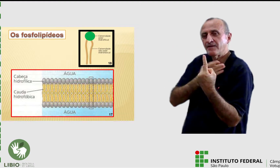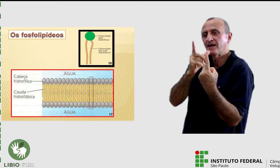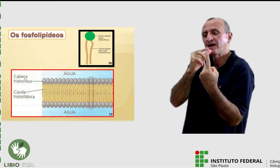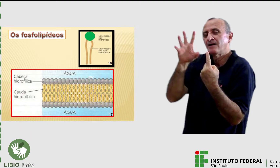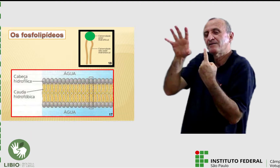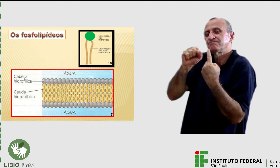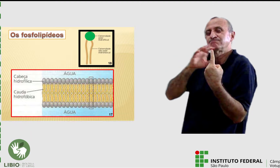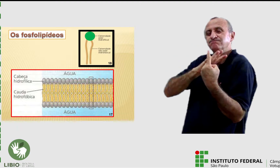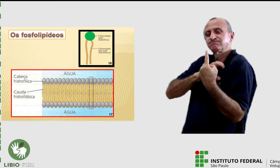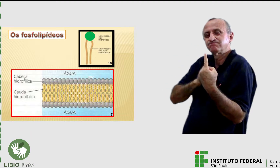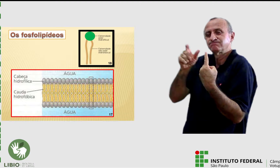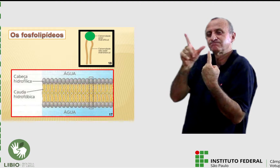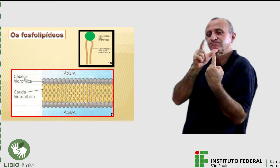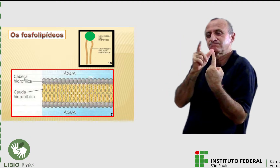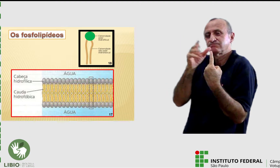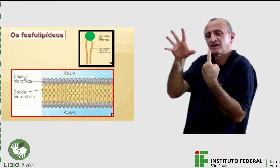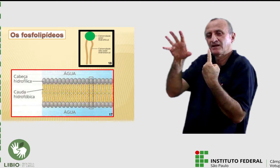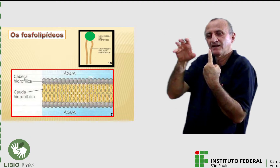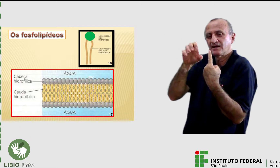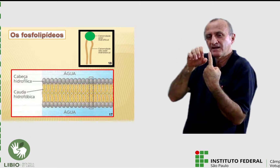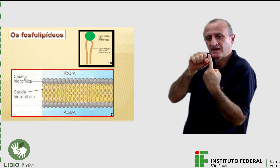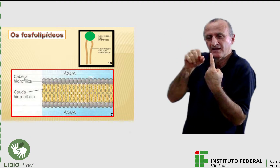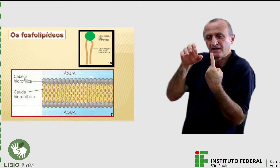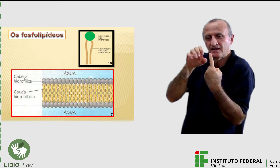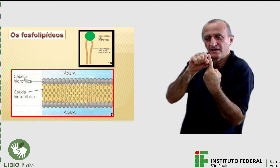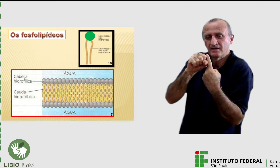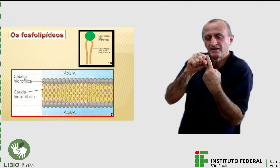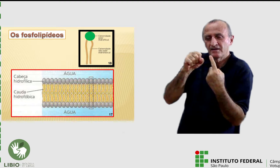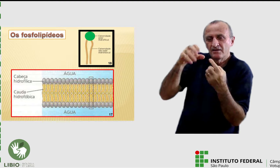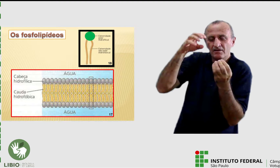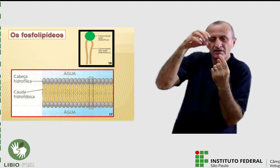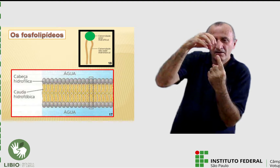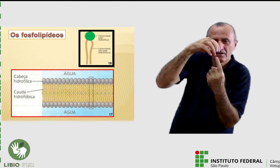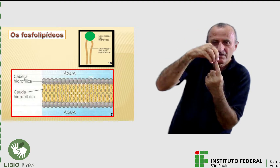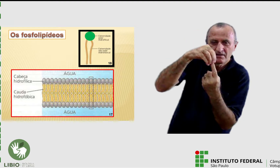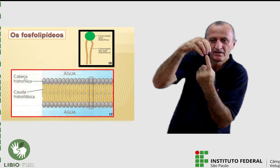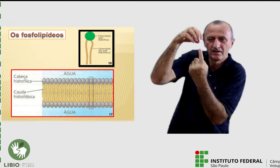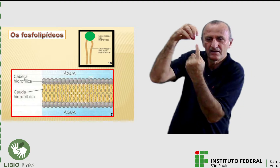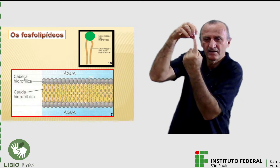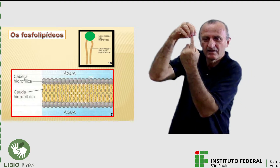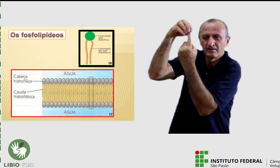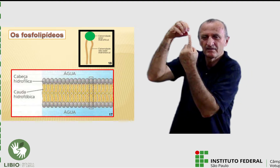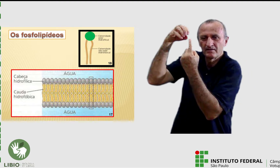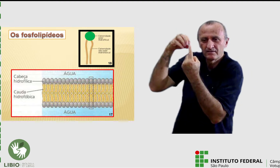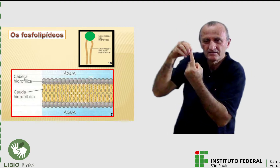água. Essa cabeça se liga à água e a outros líquidos que são solúveis em